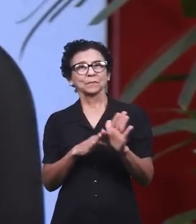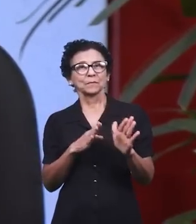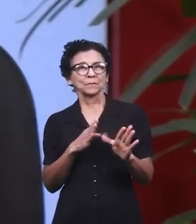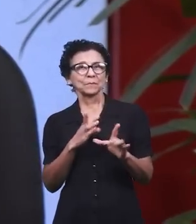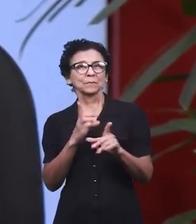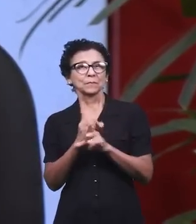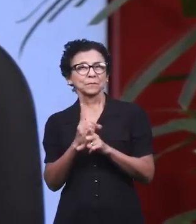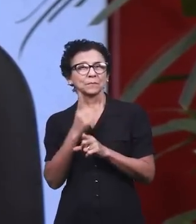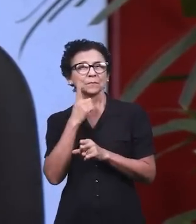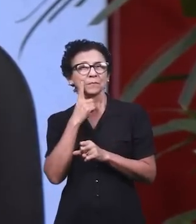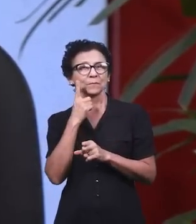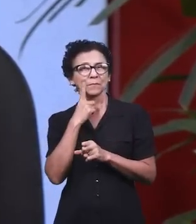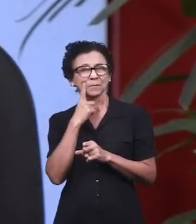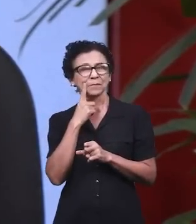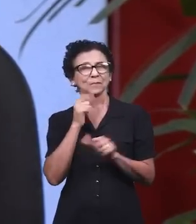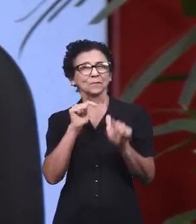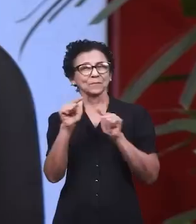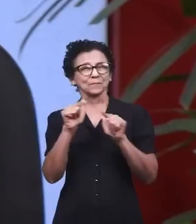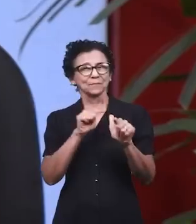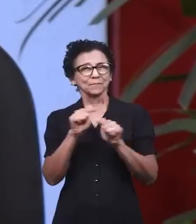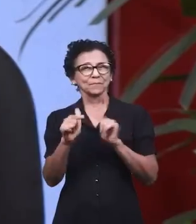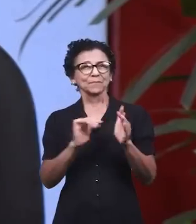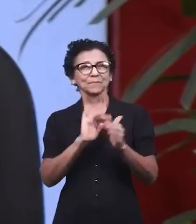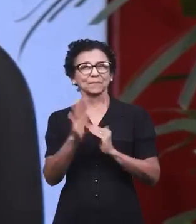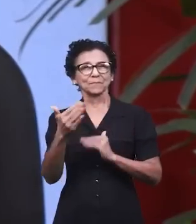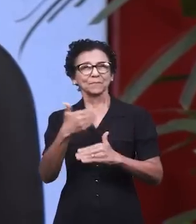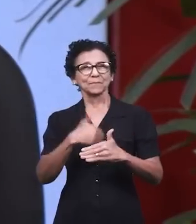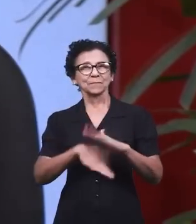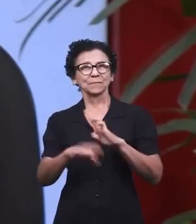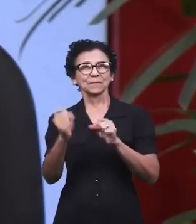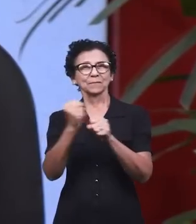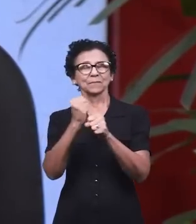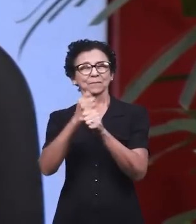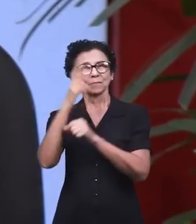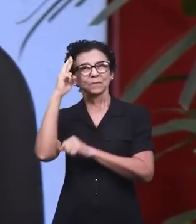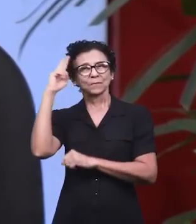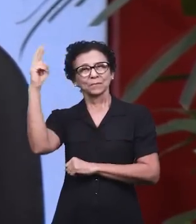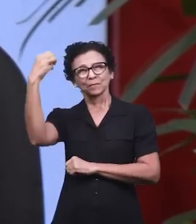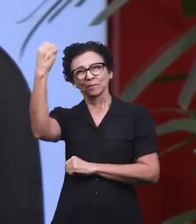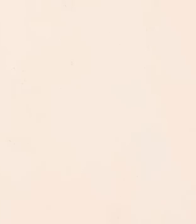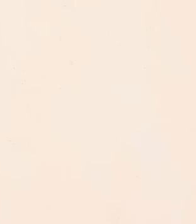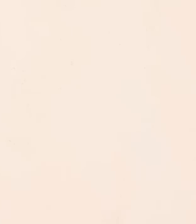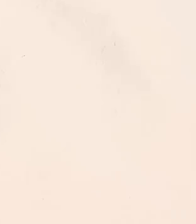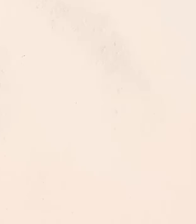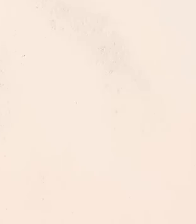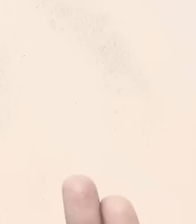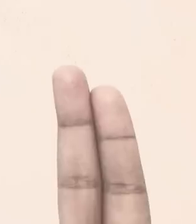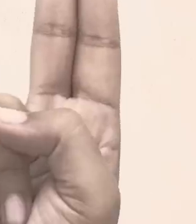trabalho dentro da obra qual o Senhor tem nos revelado e tem nos orientado. A paz do Senhor.